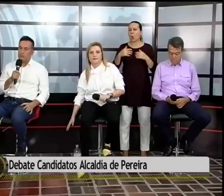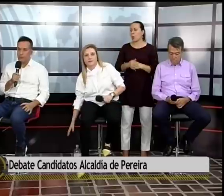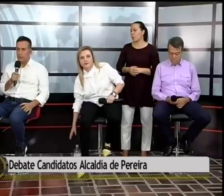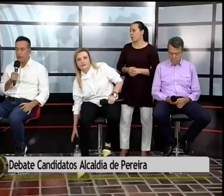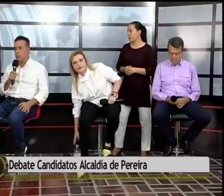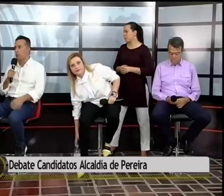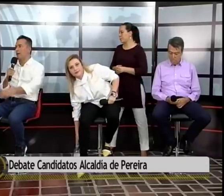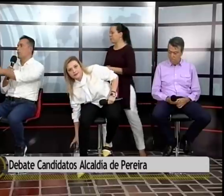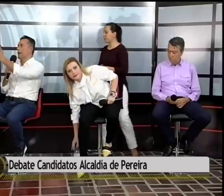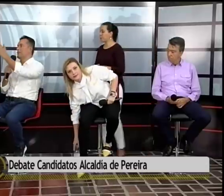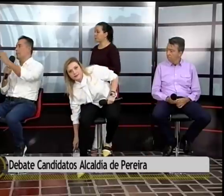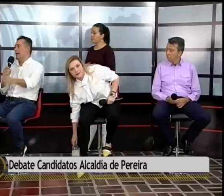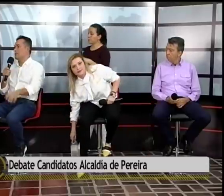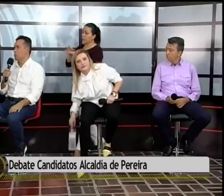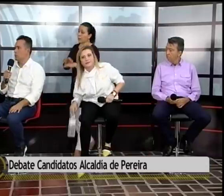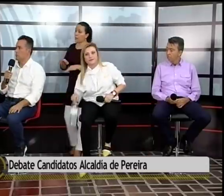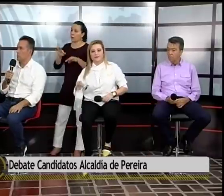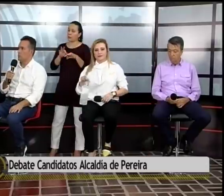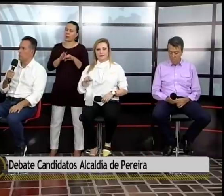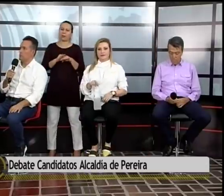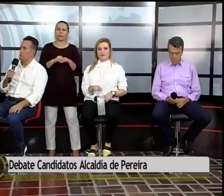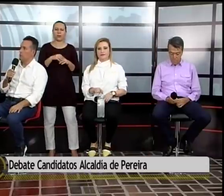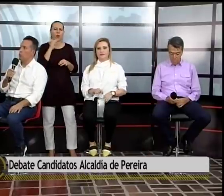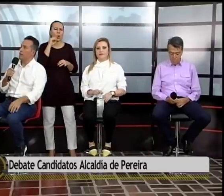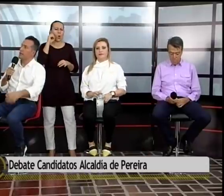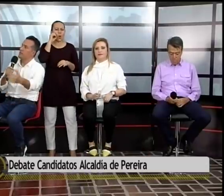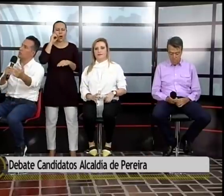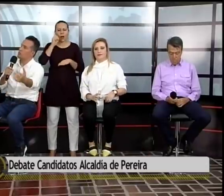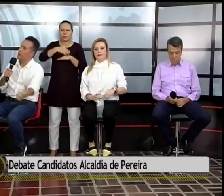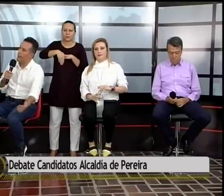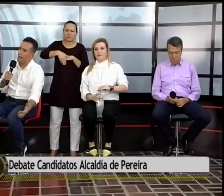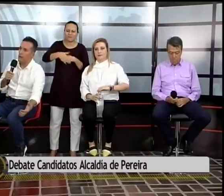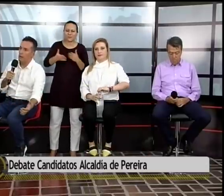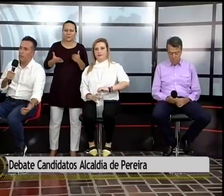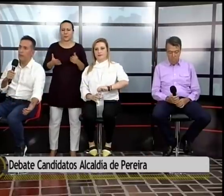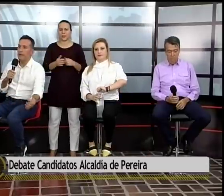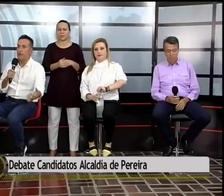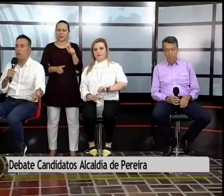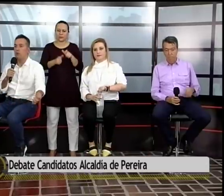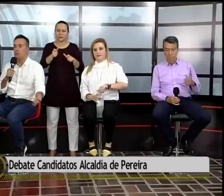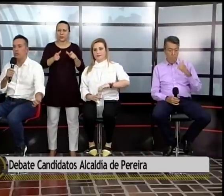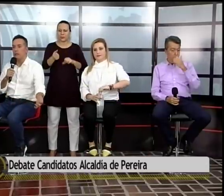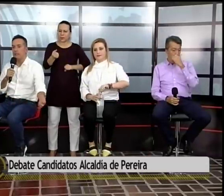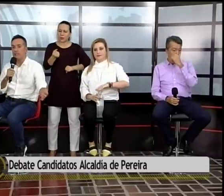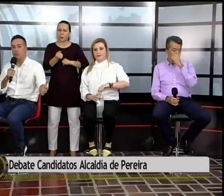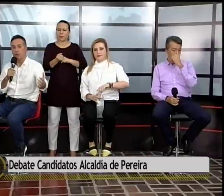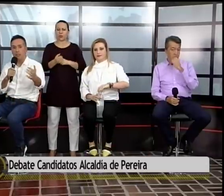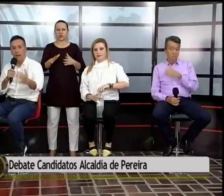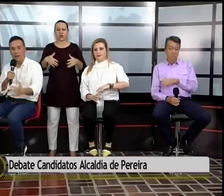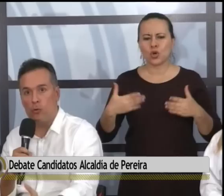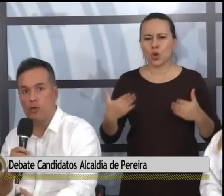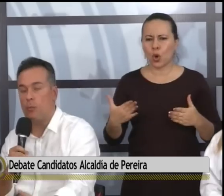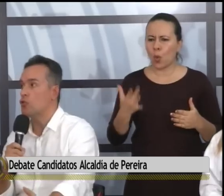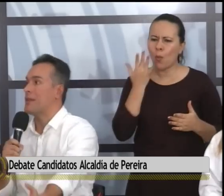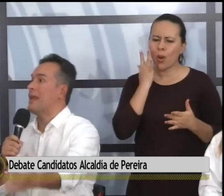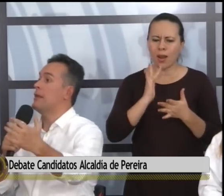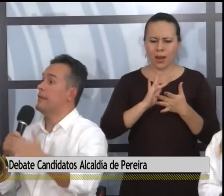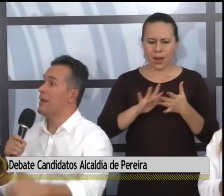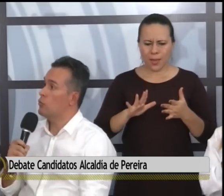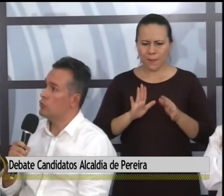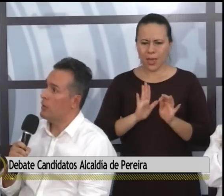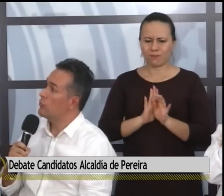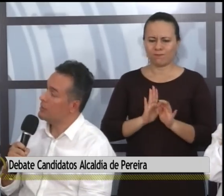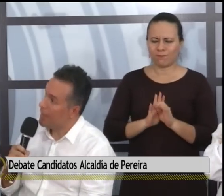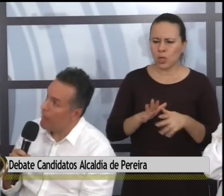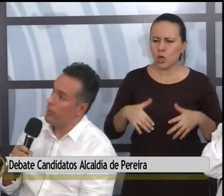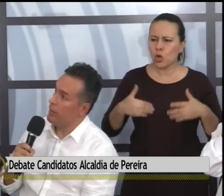Álvaro, importante, hogares de paso, oferta institucional para mirar cómo los desintoxicamos, cómo los